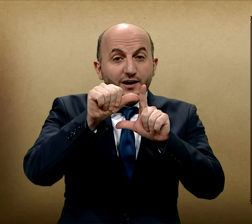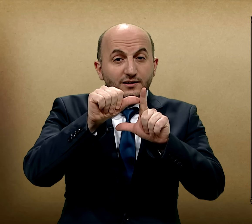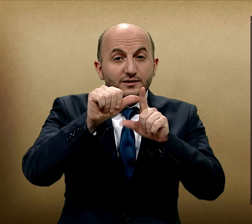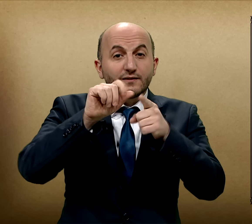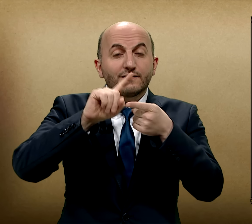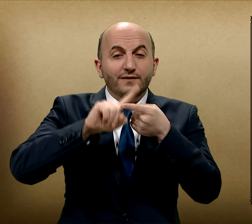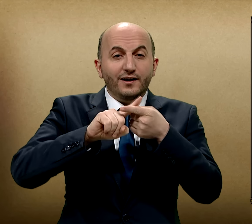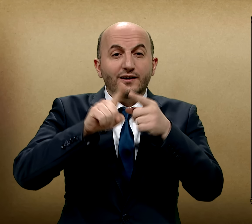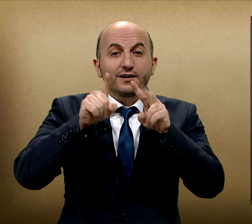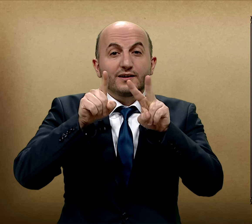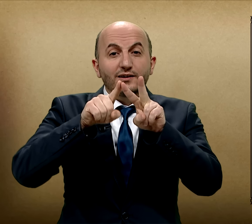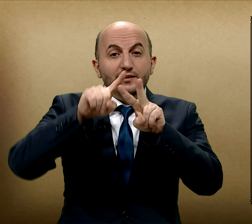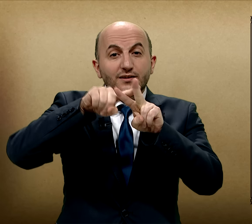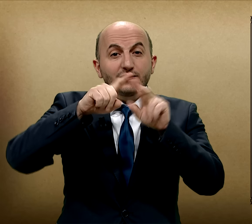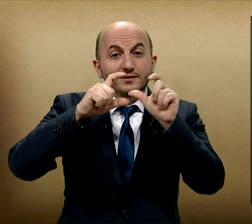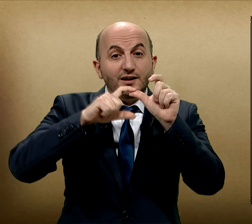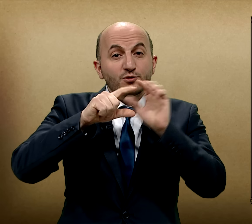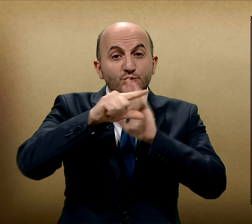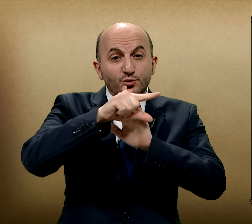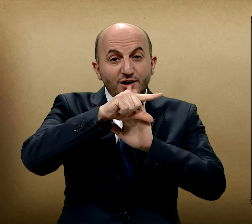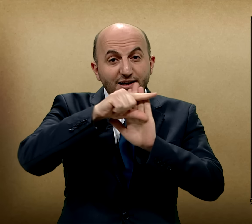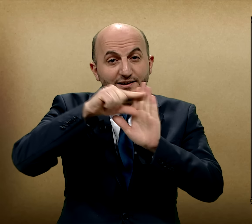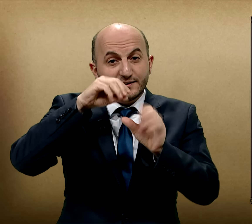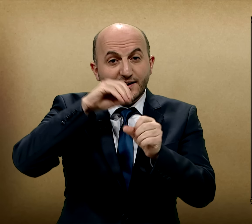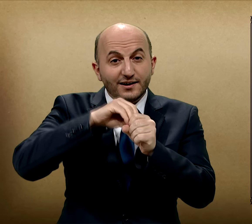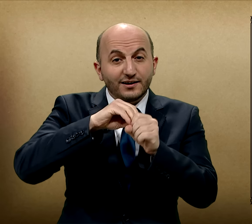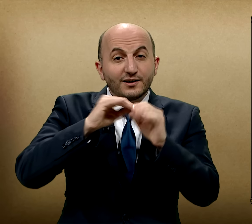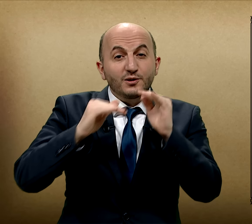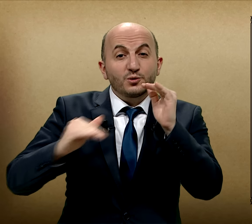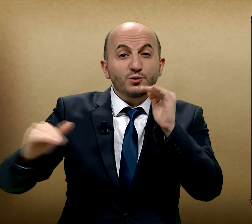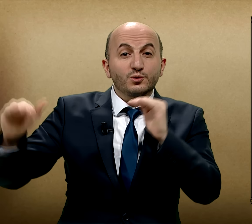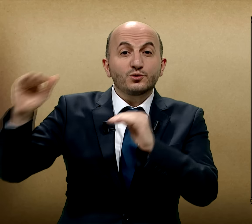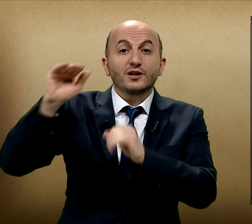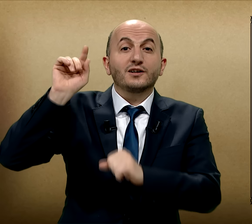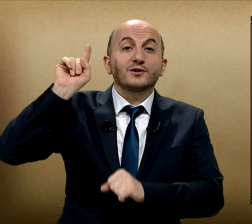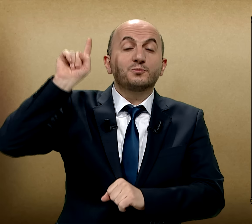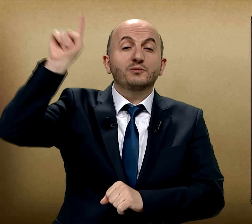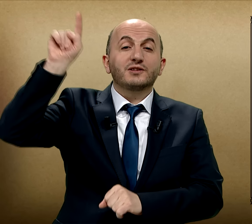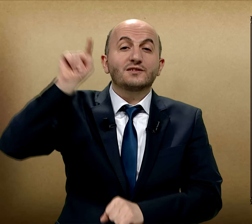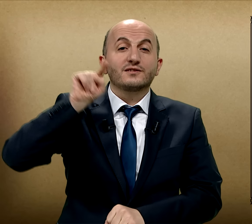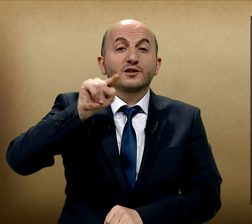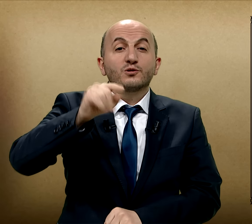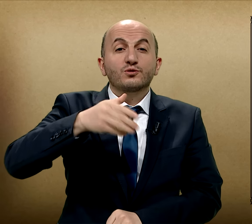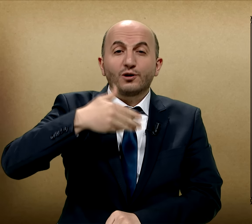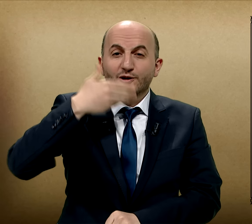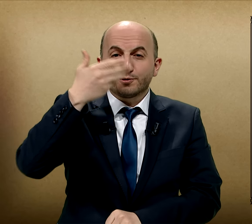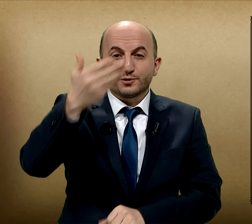Felak ve Nas surelerinde Yüce Rabbimiz şöyle buyuruyor.